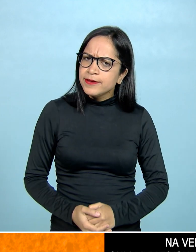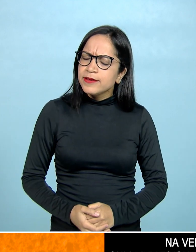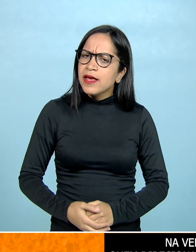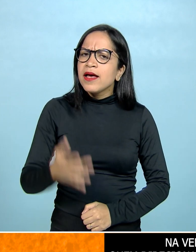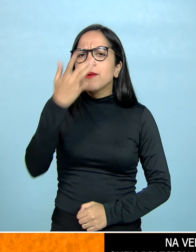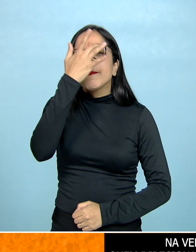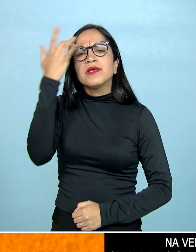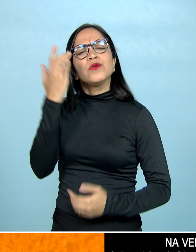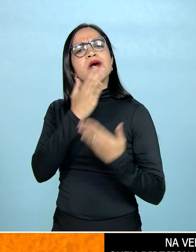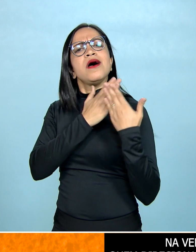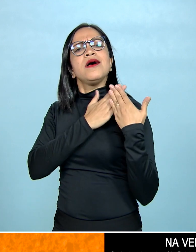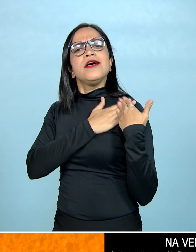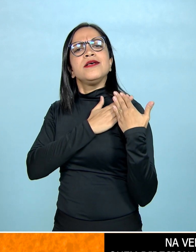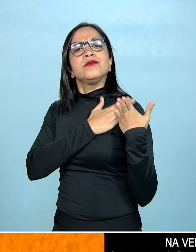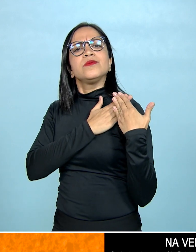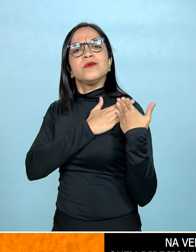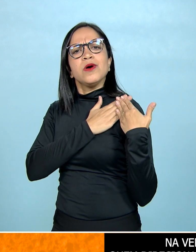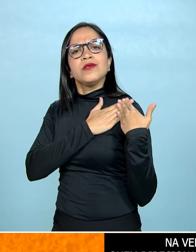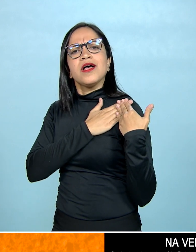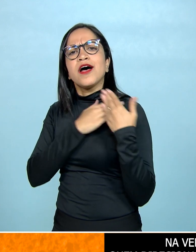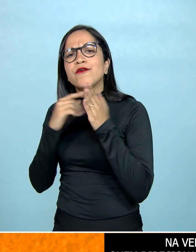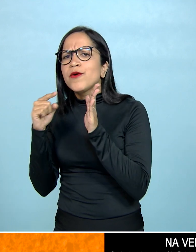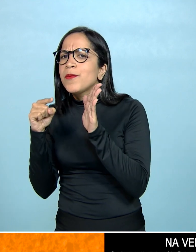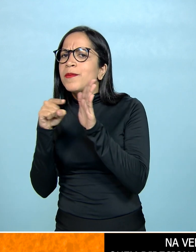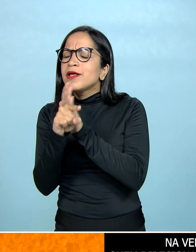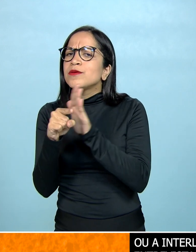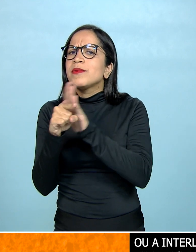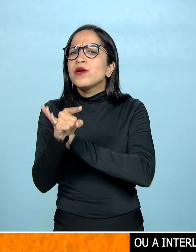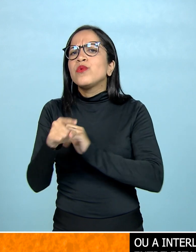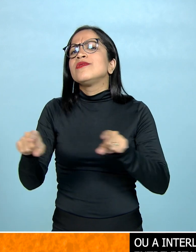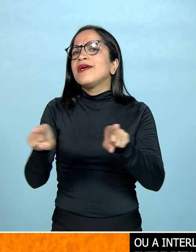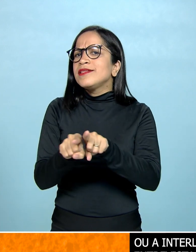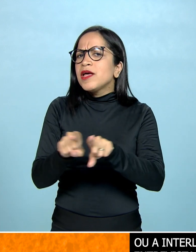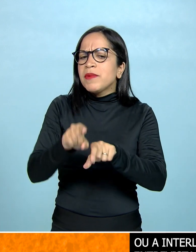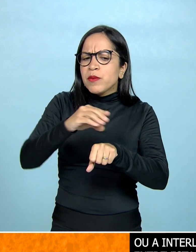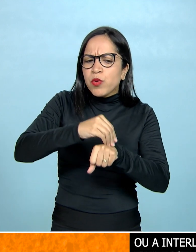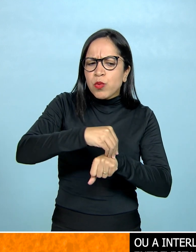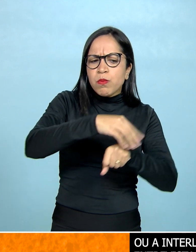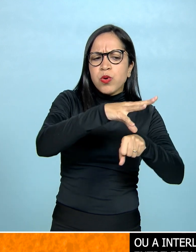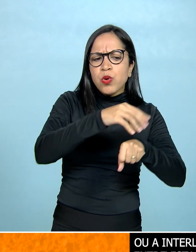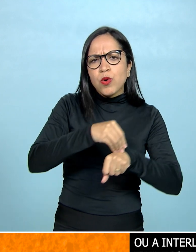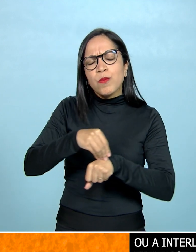Na verdade, quem direciona o interlocutor